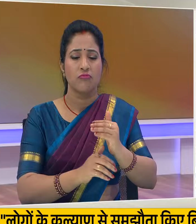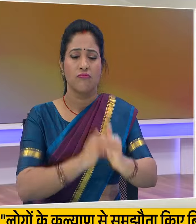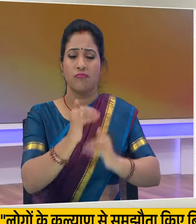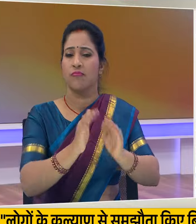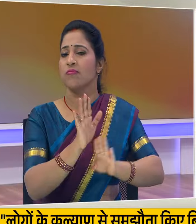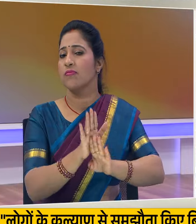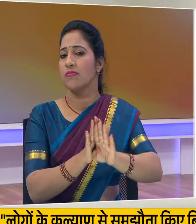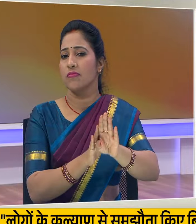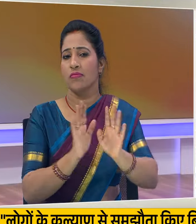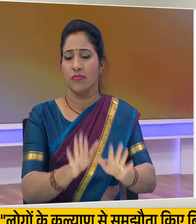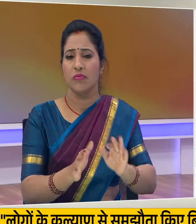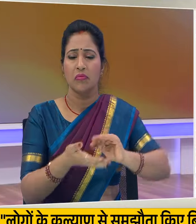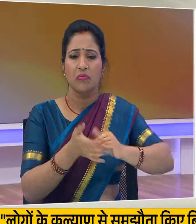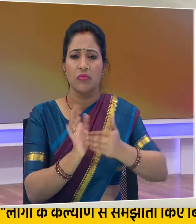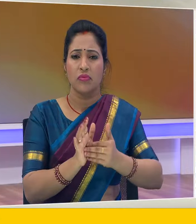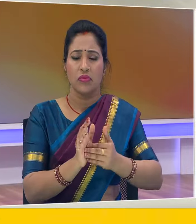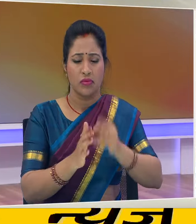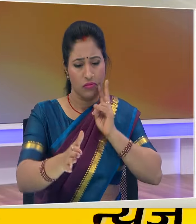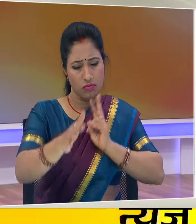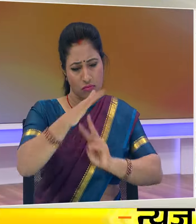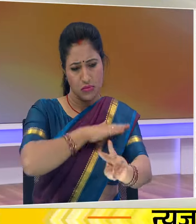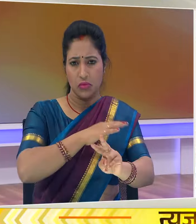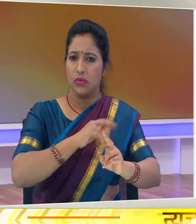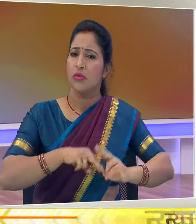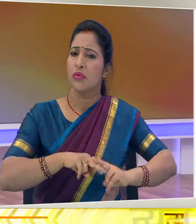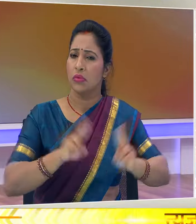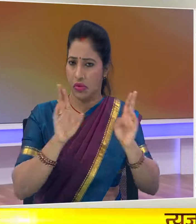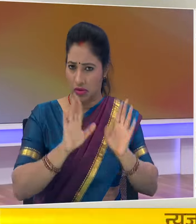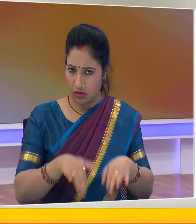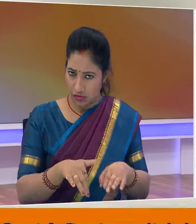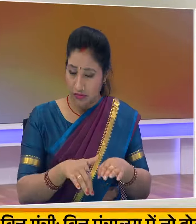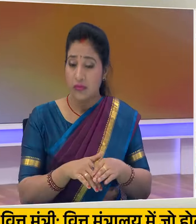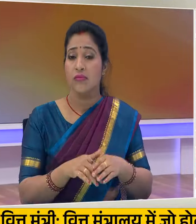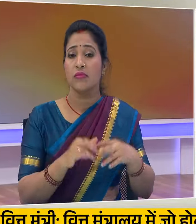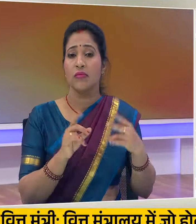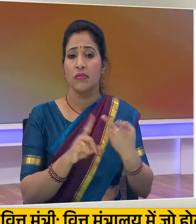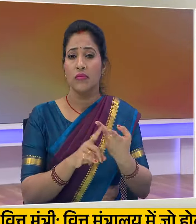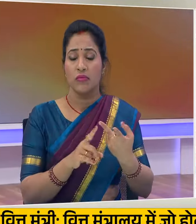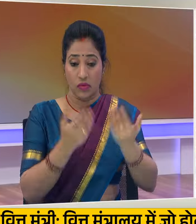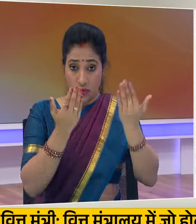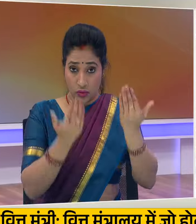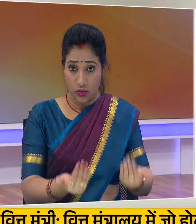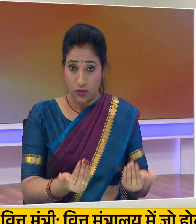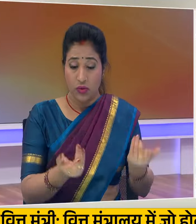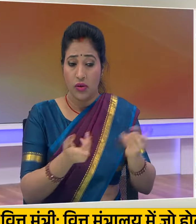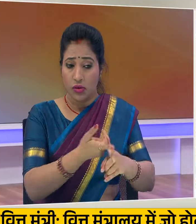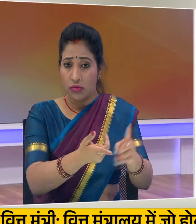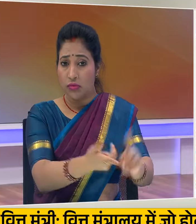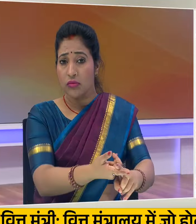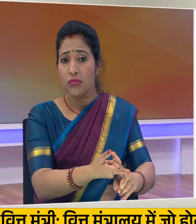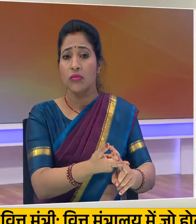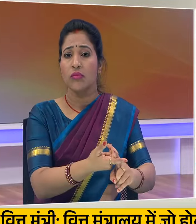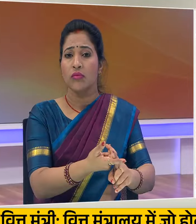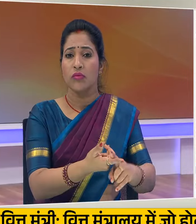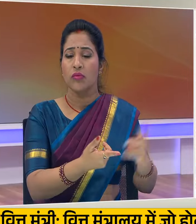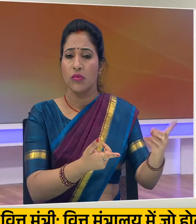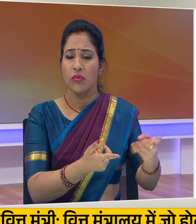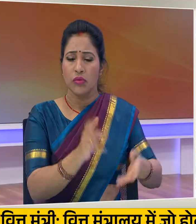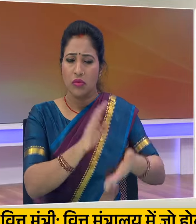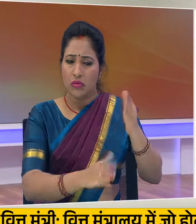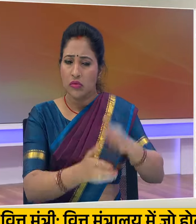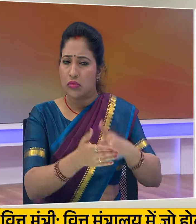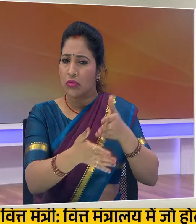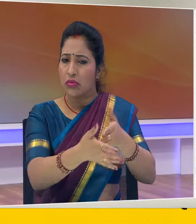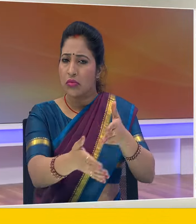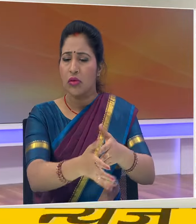है। यानी दूरंदेशी भी है और वर्तमान की परिस्थितियों से उन चैलेंजेस को